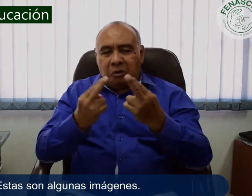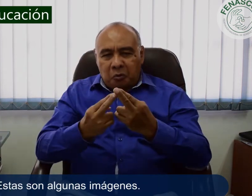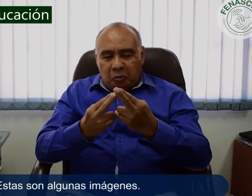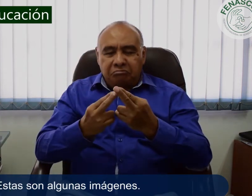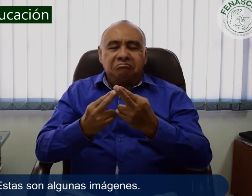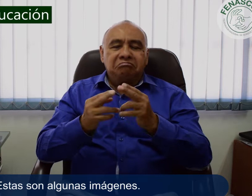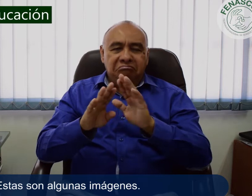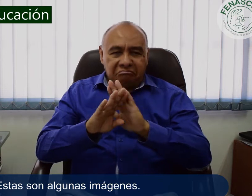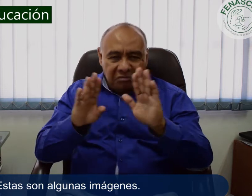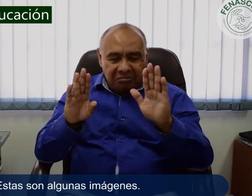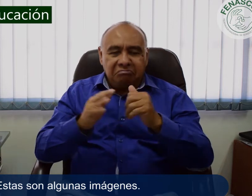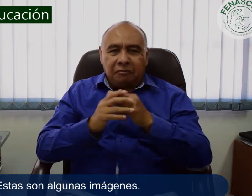Estas son algunas imágenes.